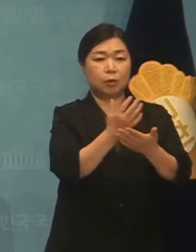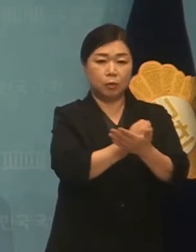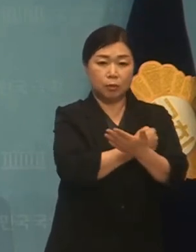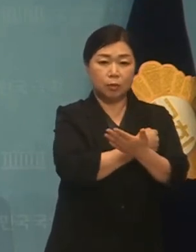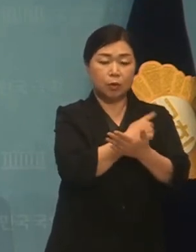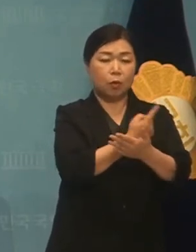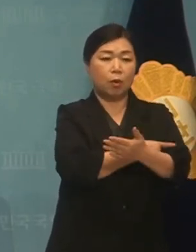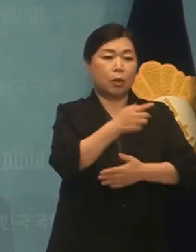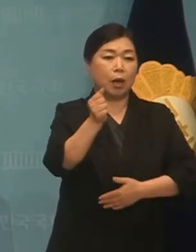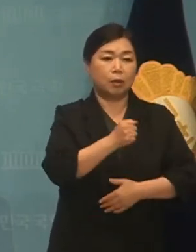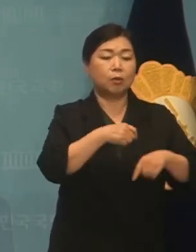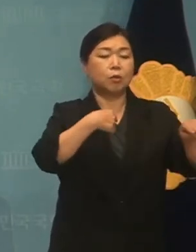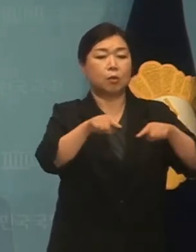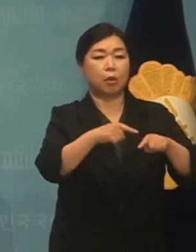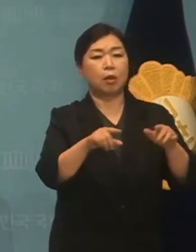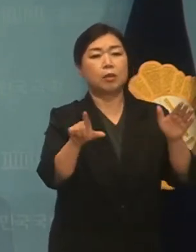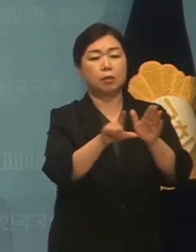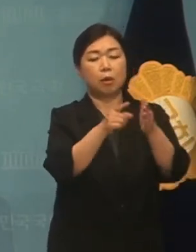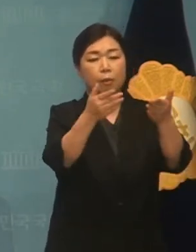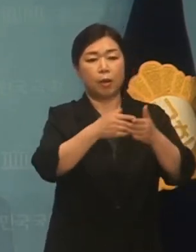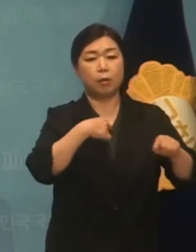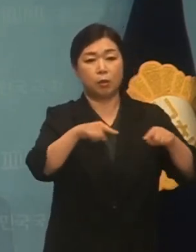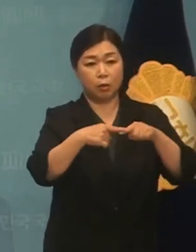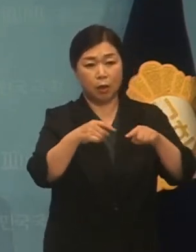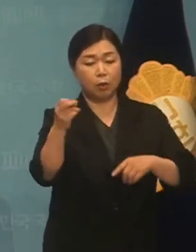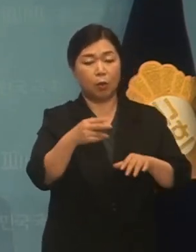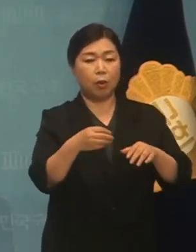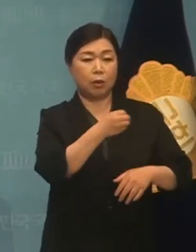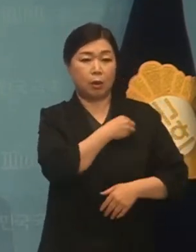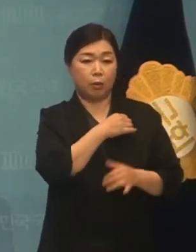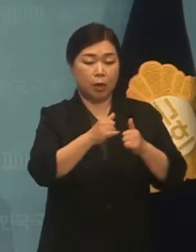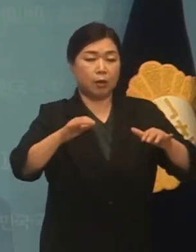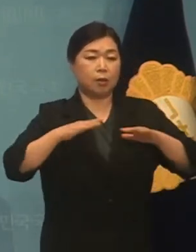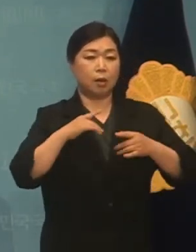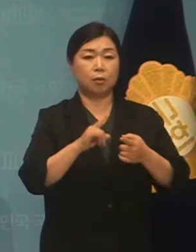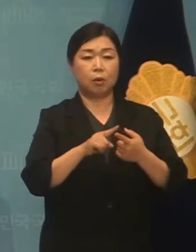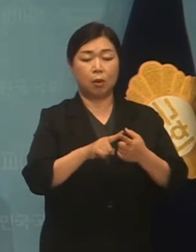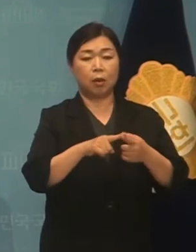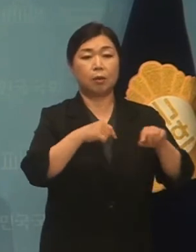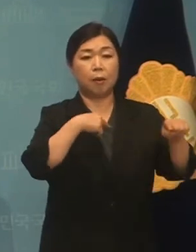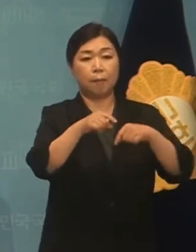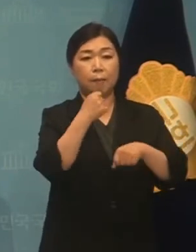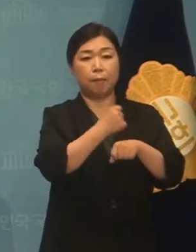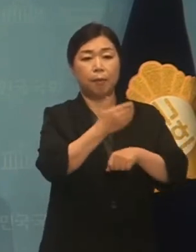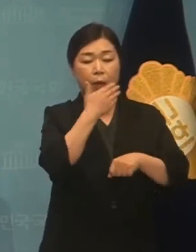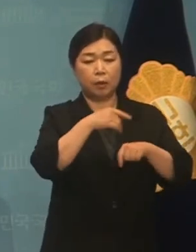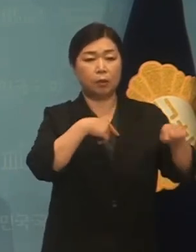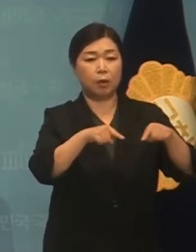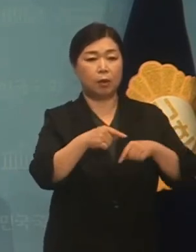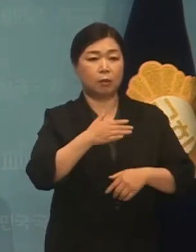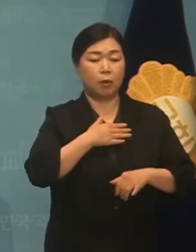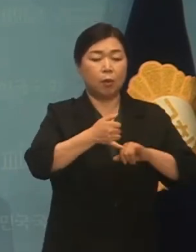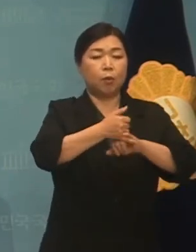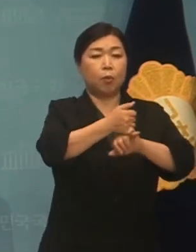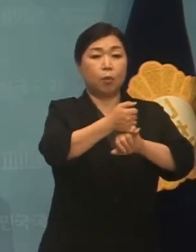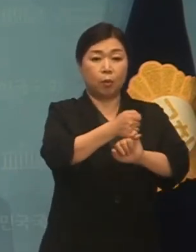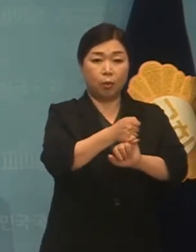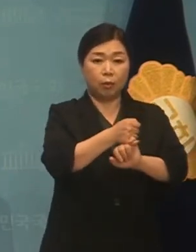국민의 신뢰를 받는 정당, 당원이 자랑스러워할 수 있는 정당, 저 조경태가 반드시